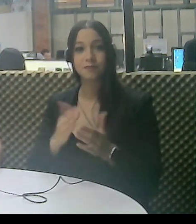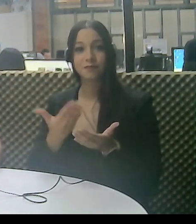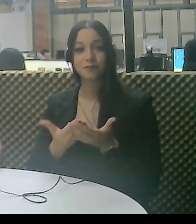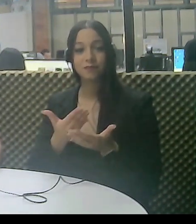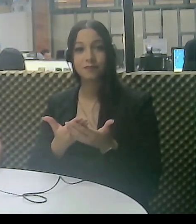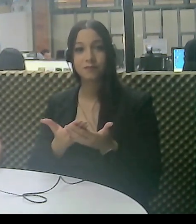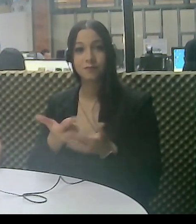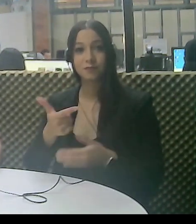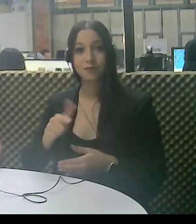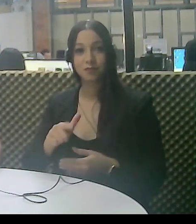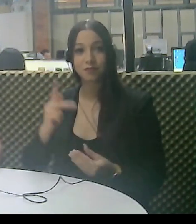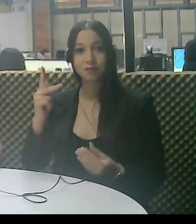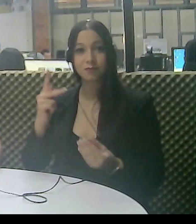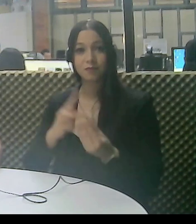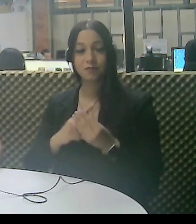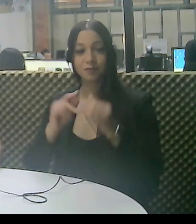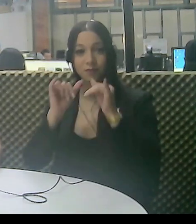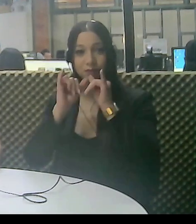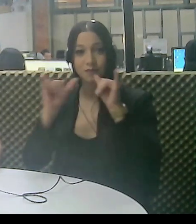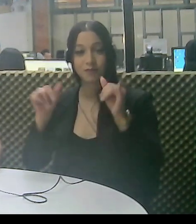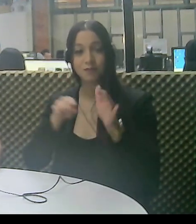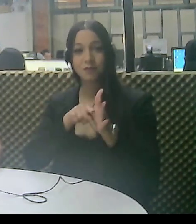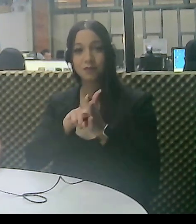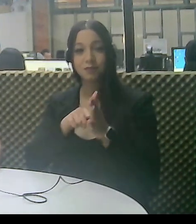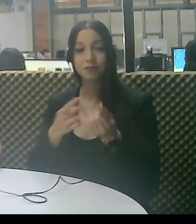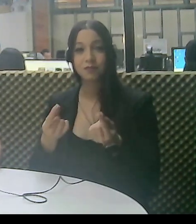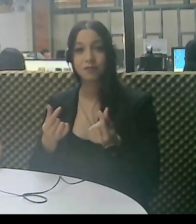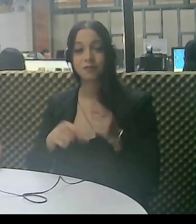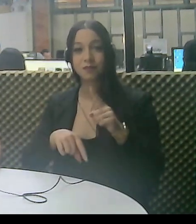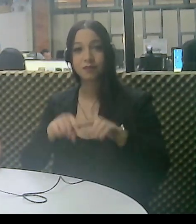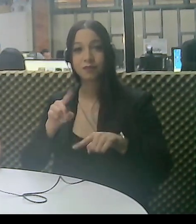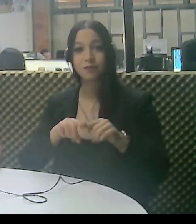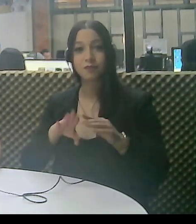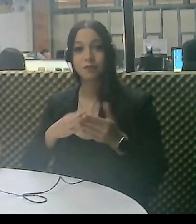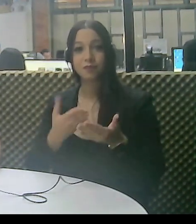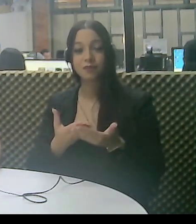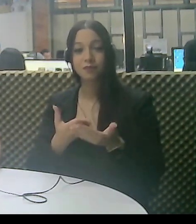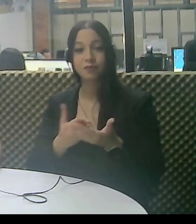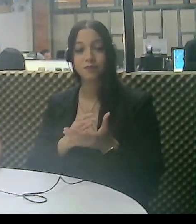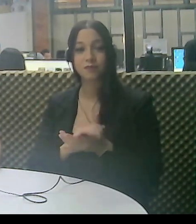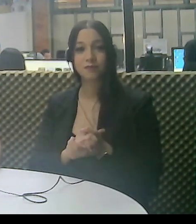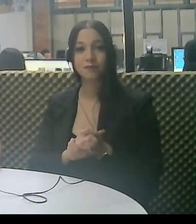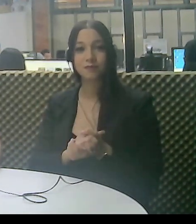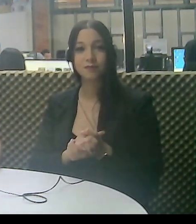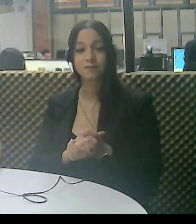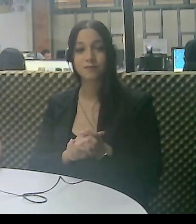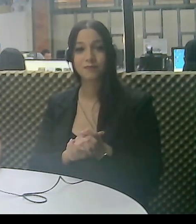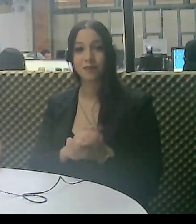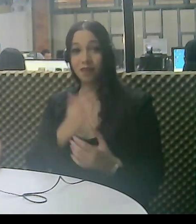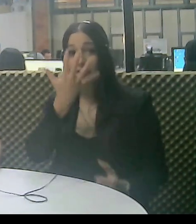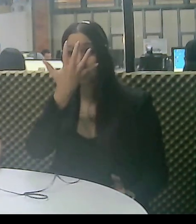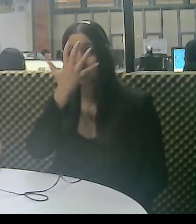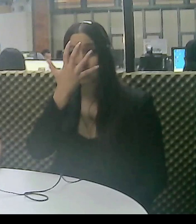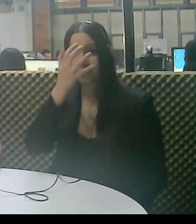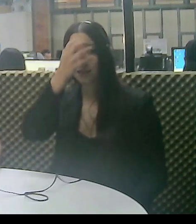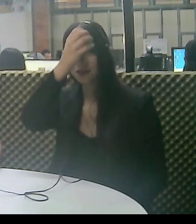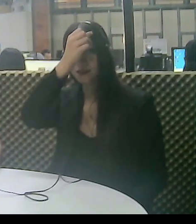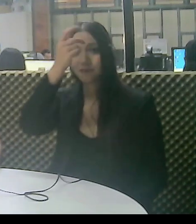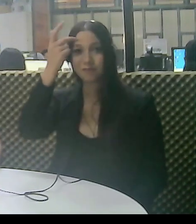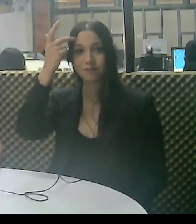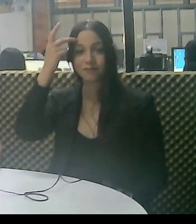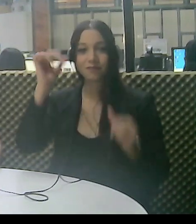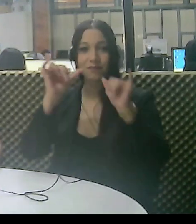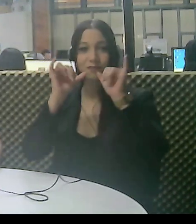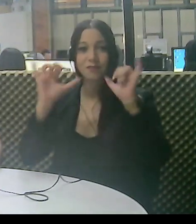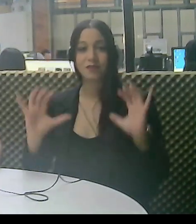aulas. Procon Uberlândia divulga pesquisa de preço de material escolar. Em clima de carnaval, prefeitura anuncia